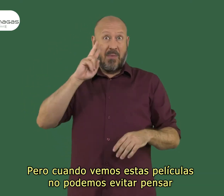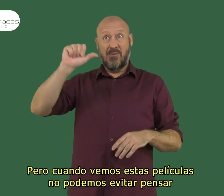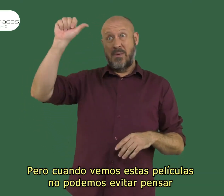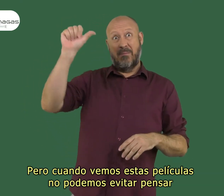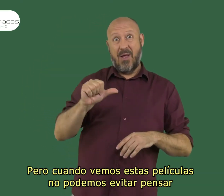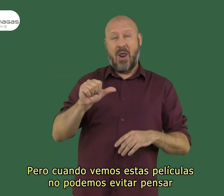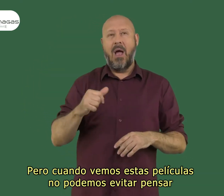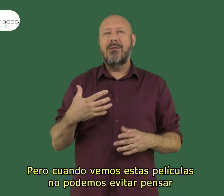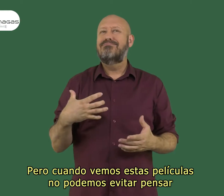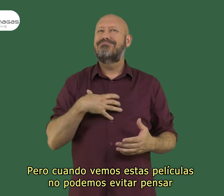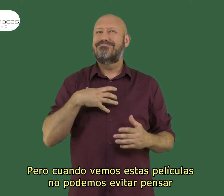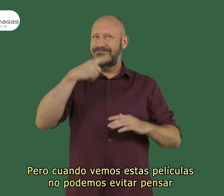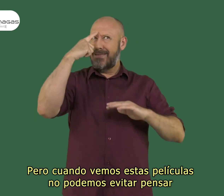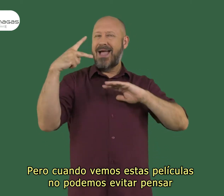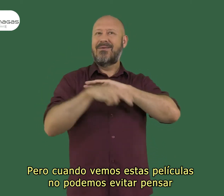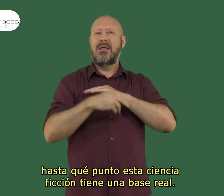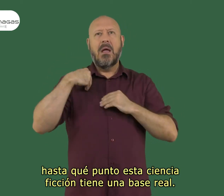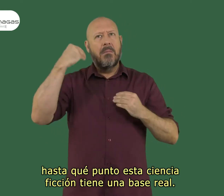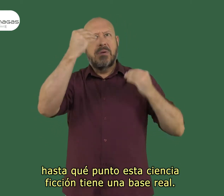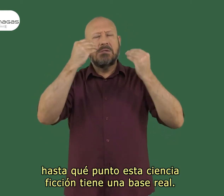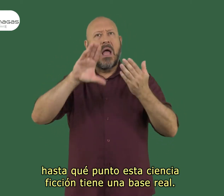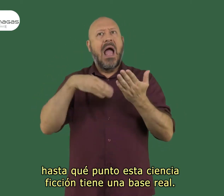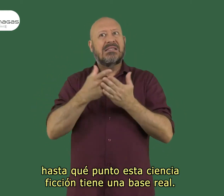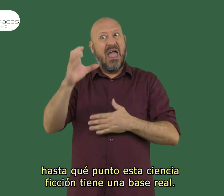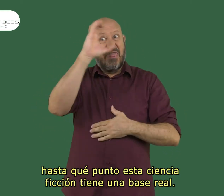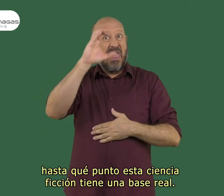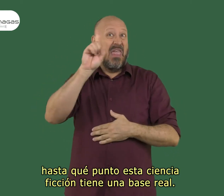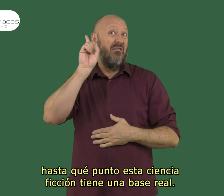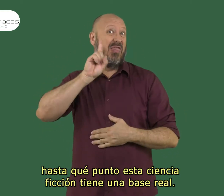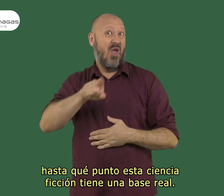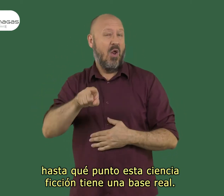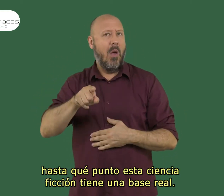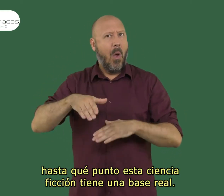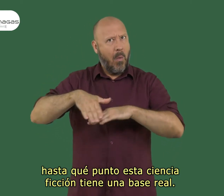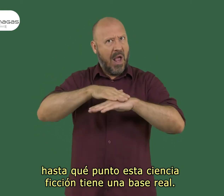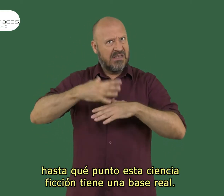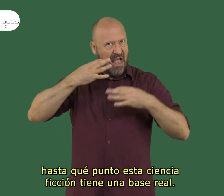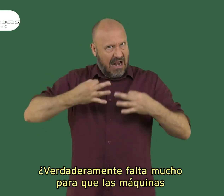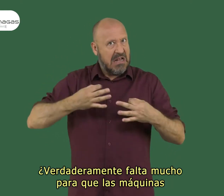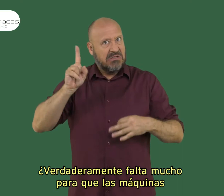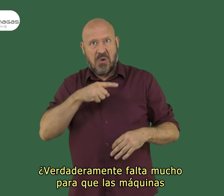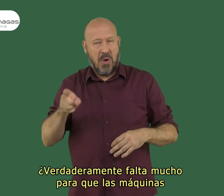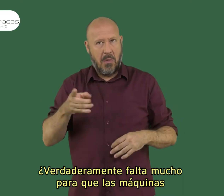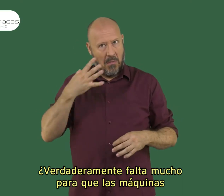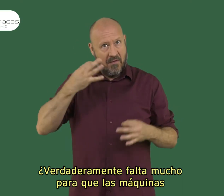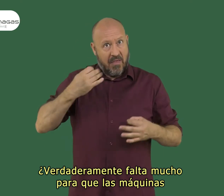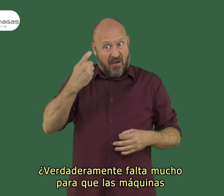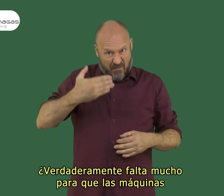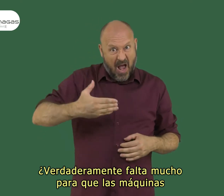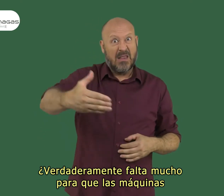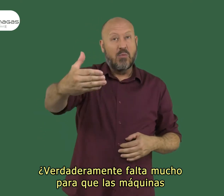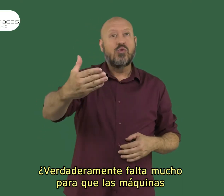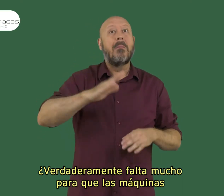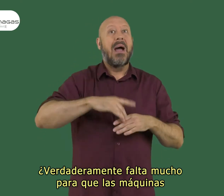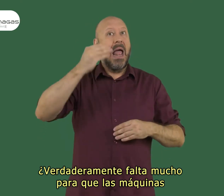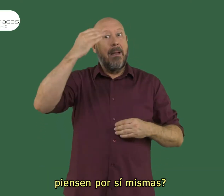estas películas no podemos evitar pensar hasta qué punto esta ciencia ficción tiene una base real. ¿Verdaderamente falta mucho para